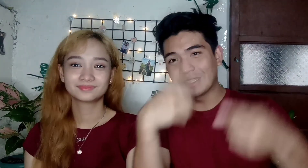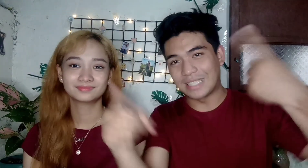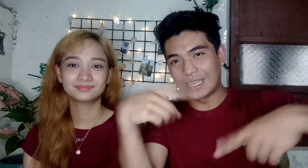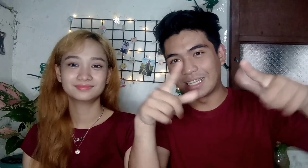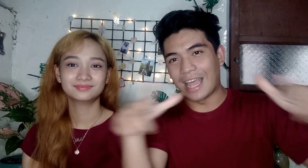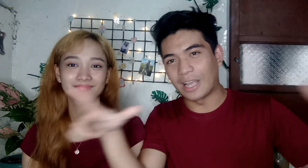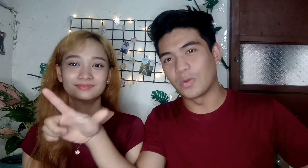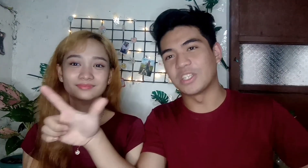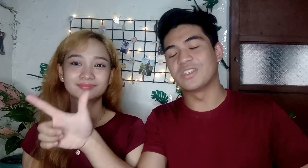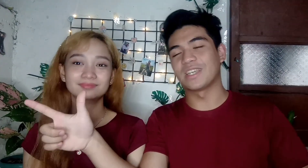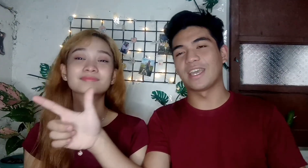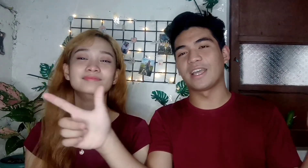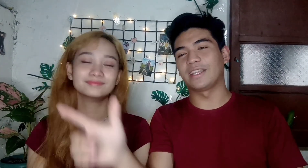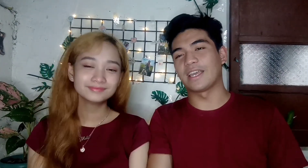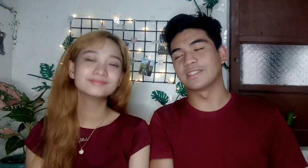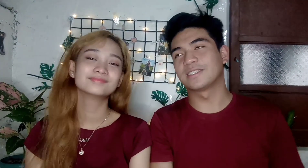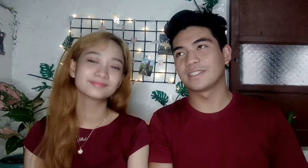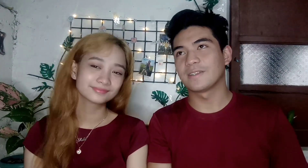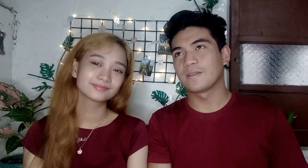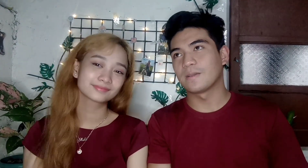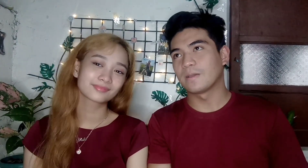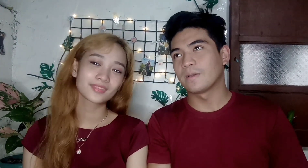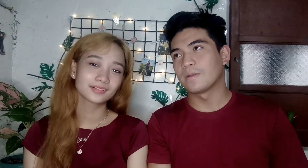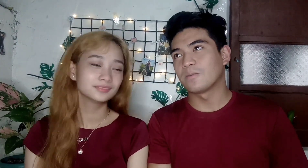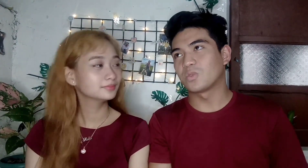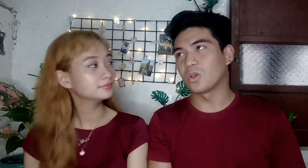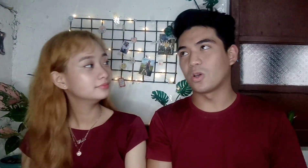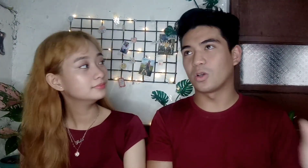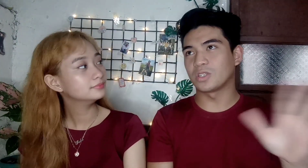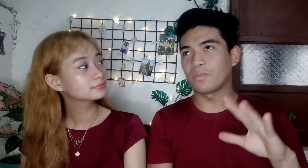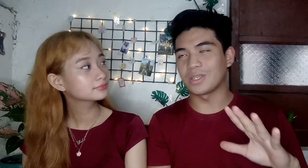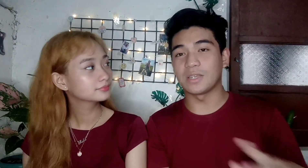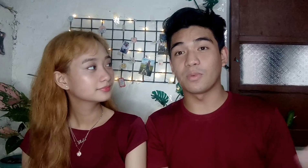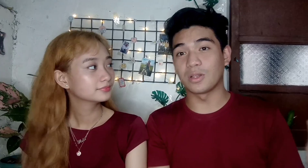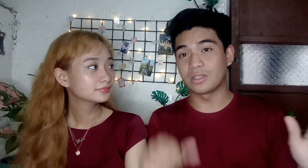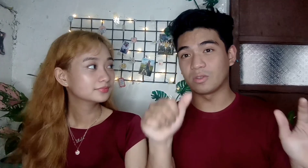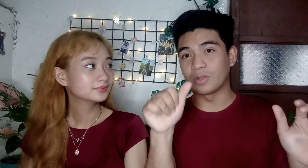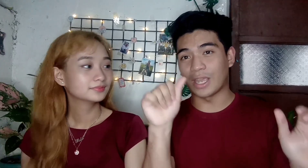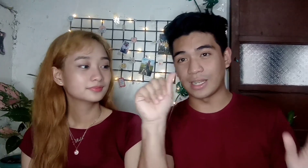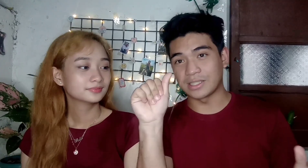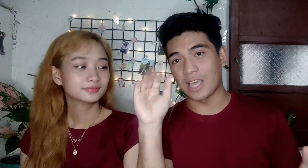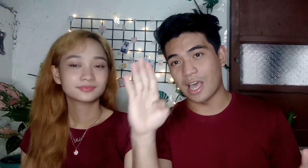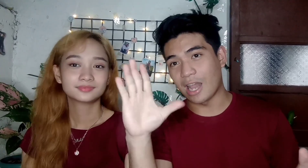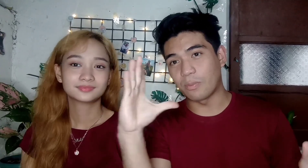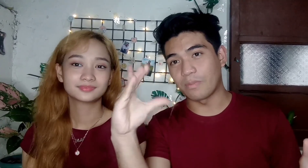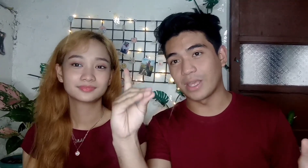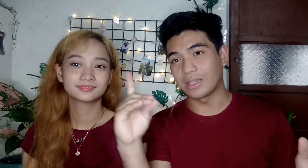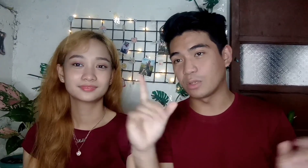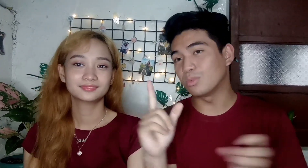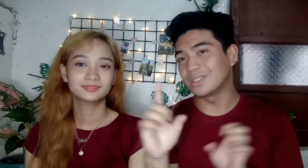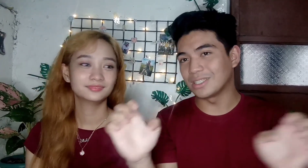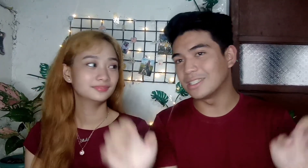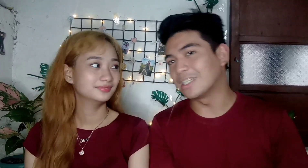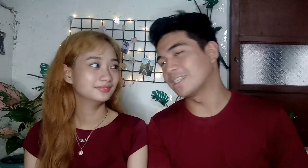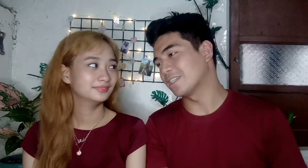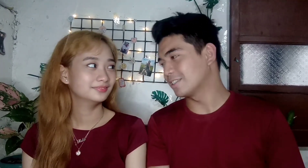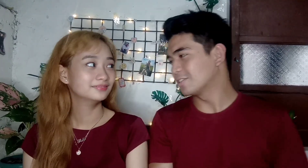Simple sign language. Ayan guys. So, syempre, simple. Unahin natin sa alphabet, A, B, C, D, ganyan.